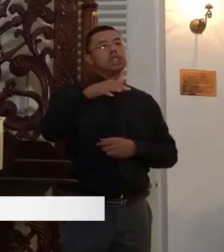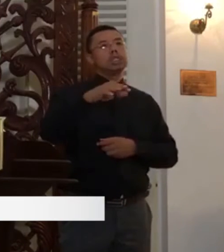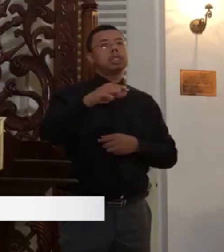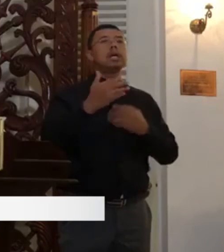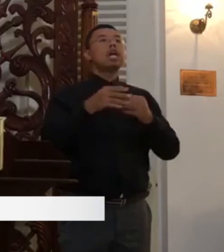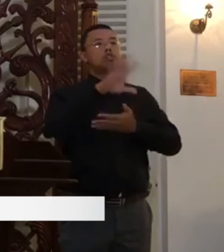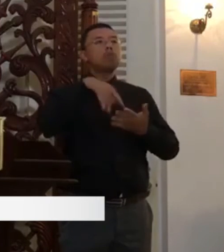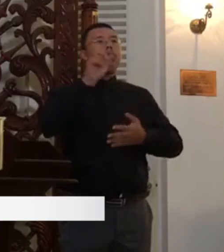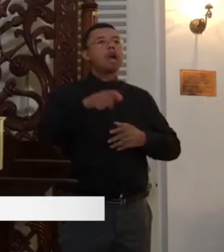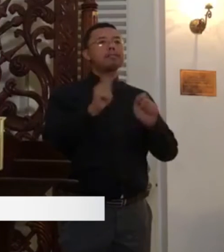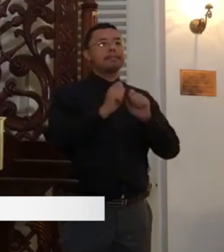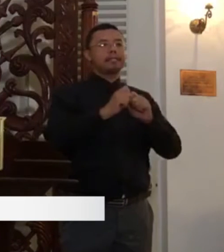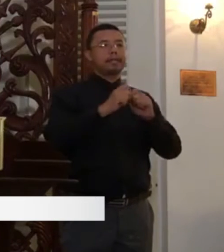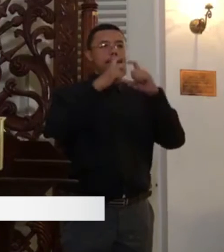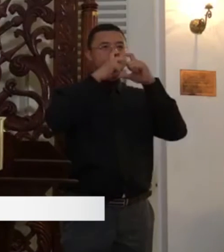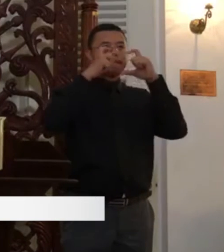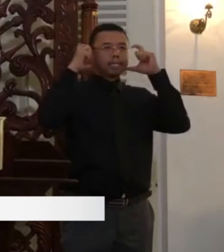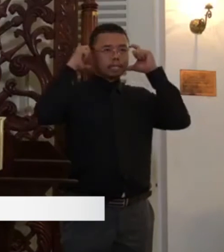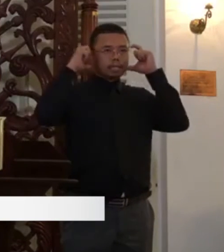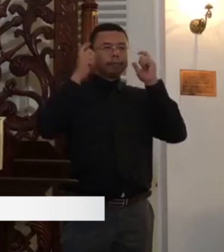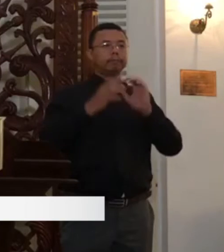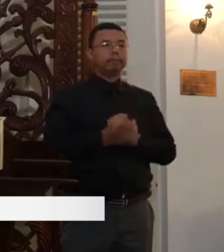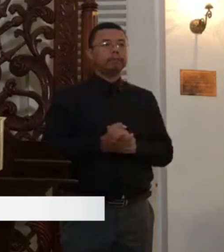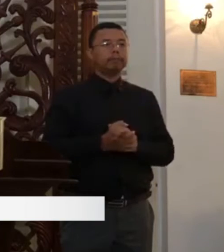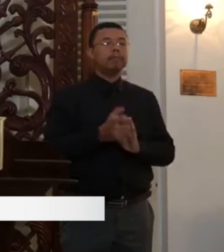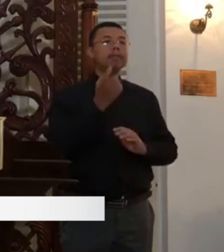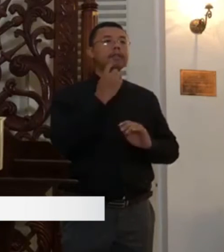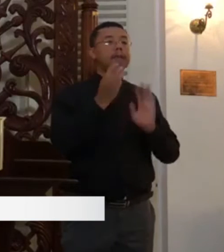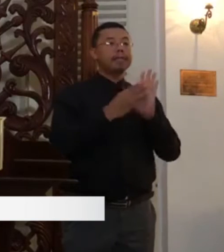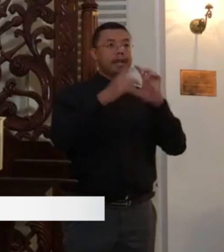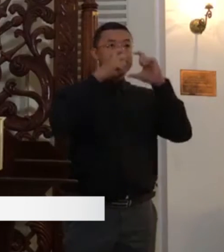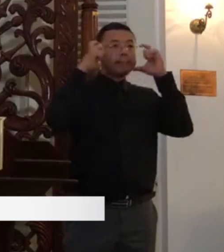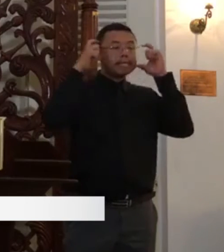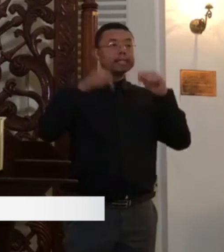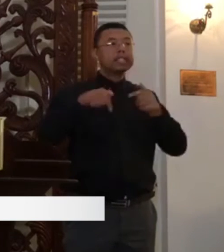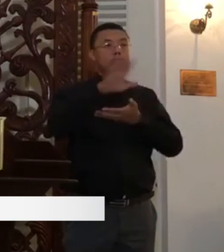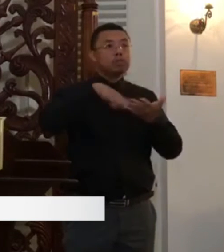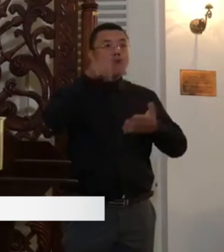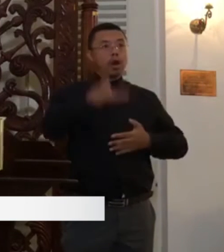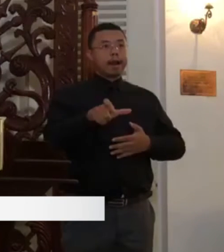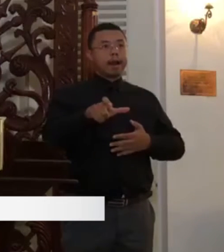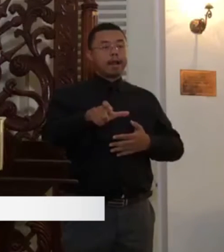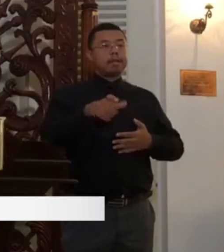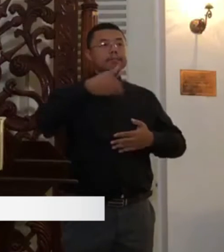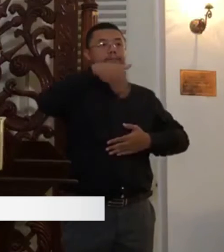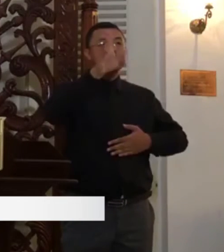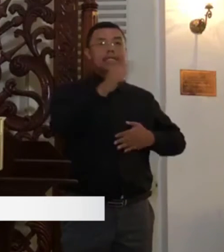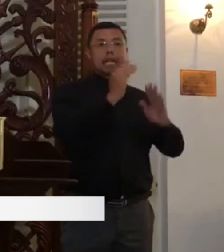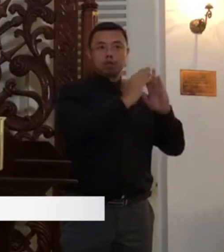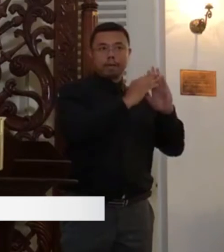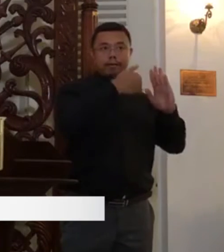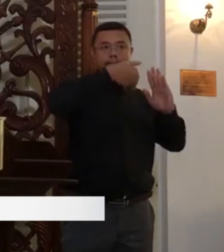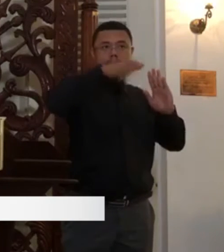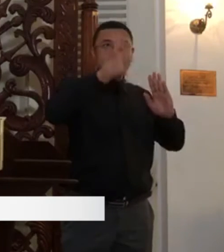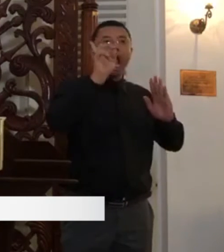semua harus menggunakan masker. Terkait dengan masker ini adalah semua orang meninggalkan rumah